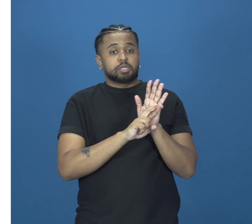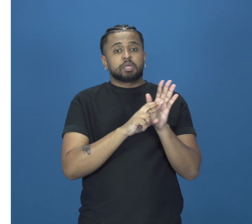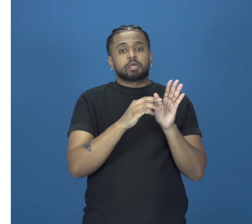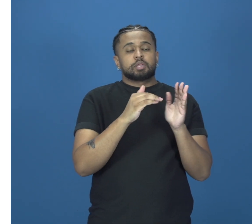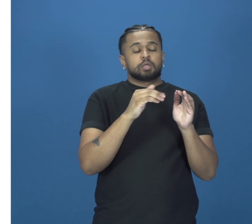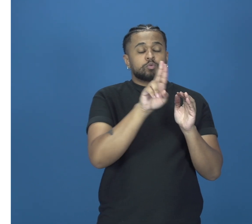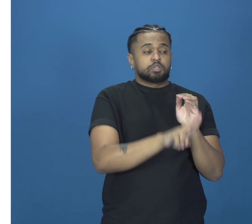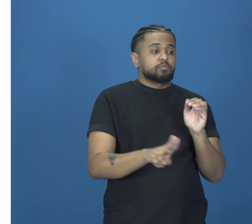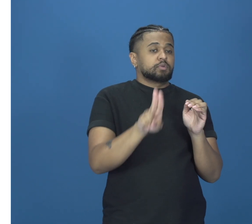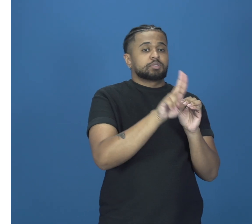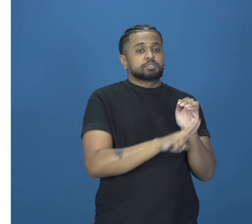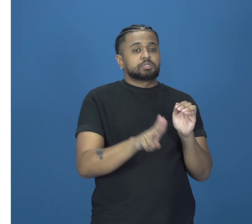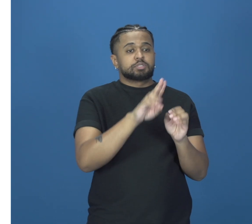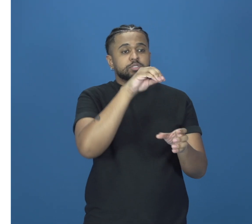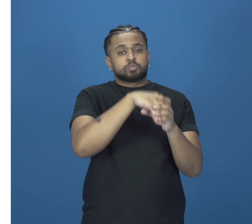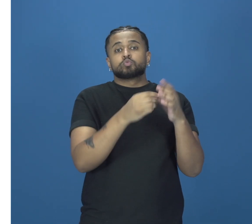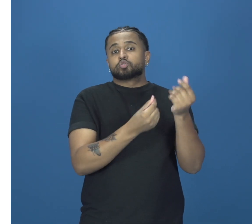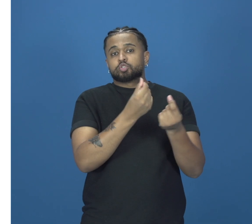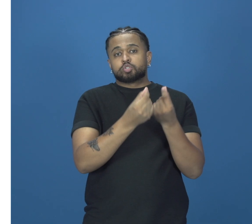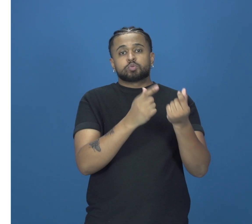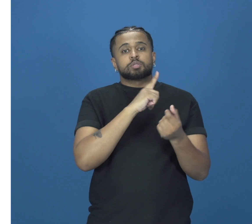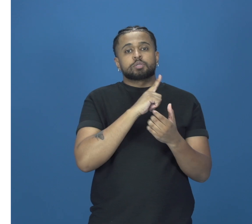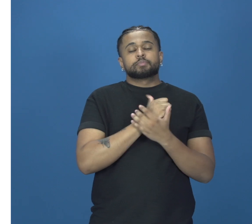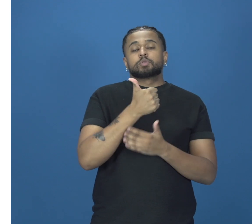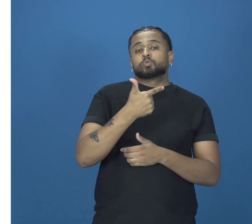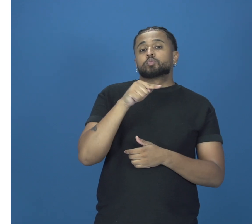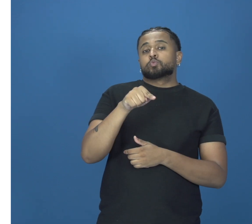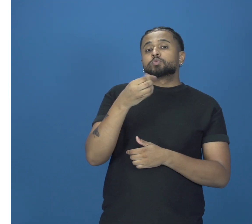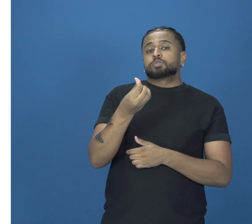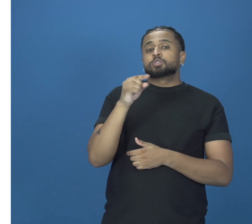pela universidade dentro do orçamento disponível.